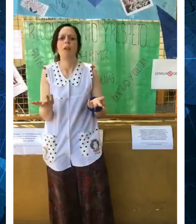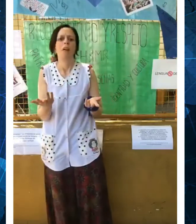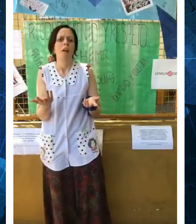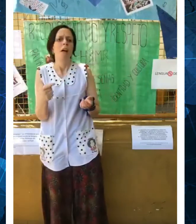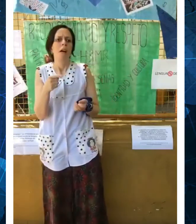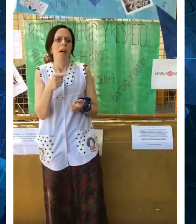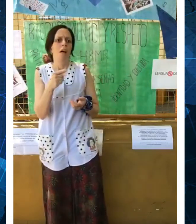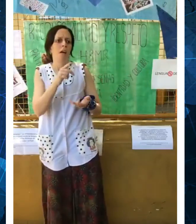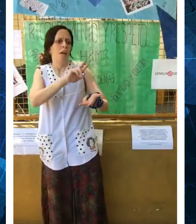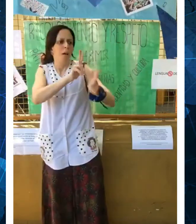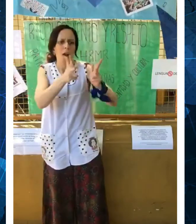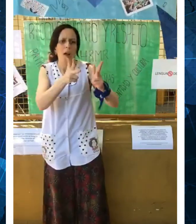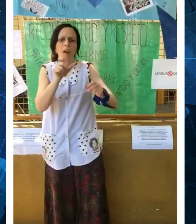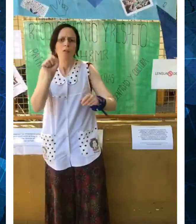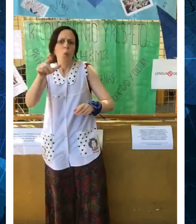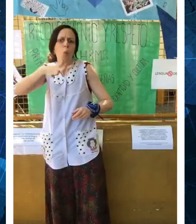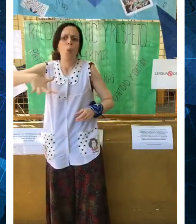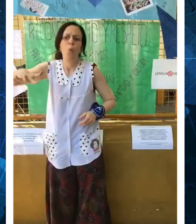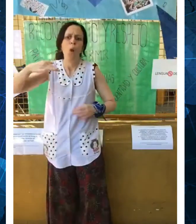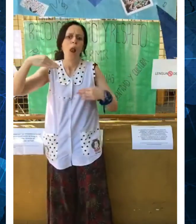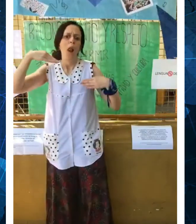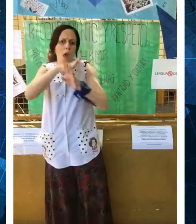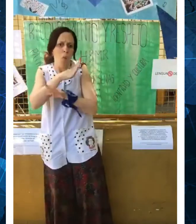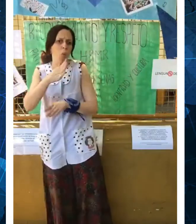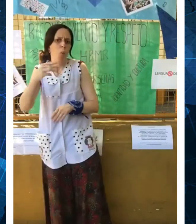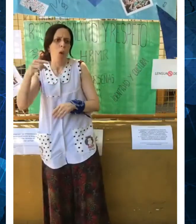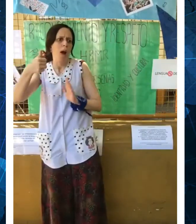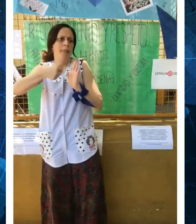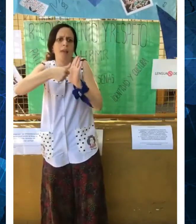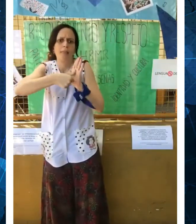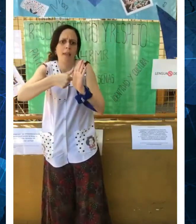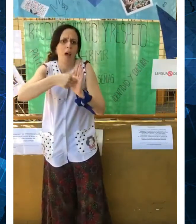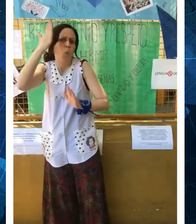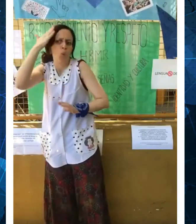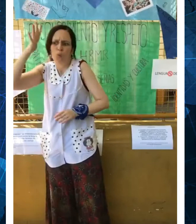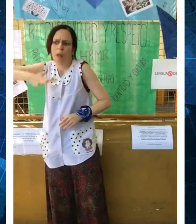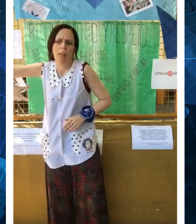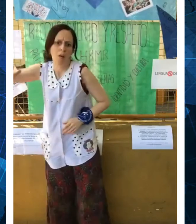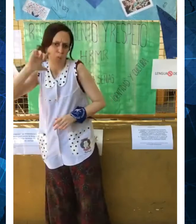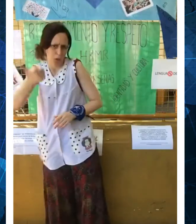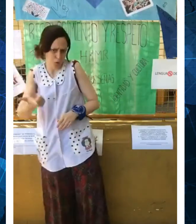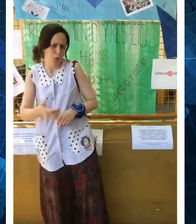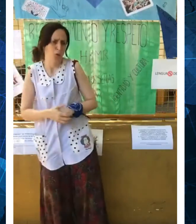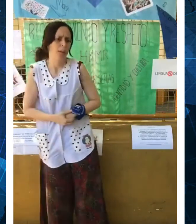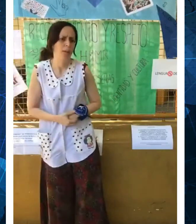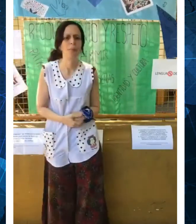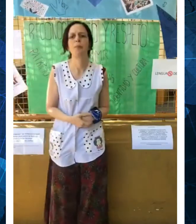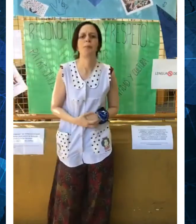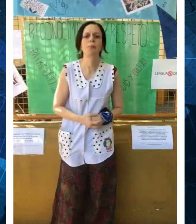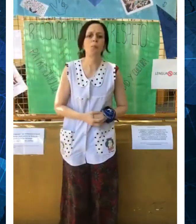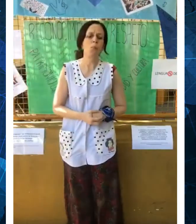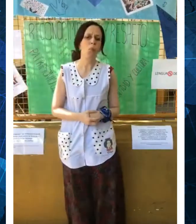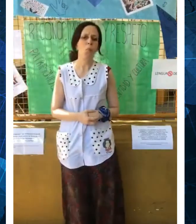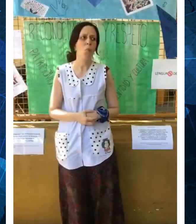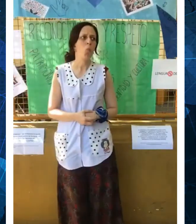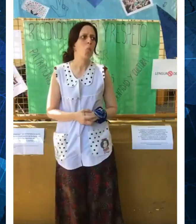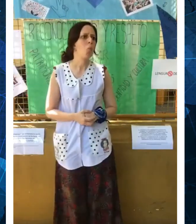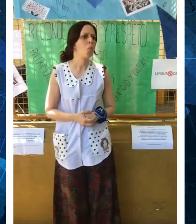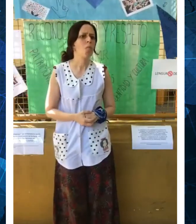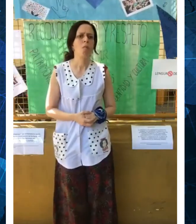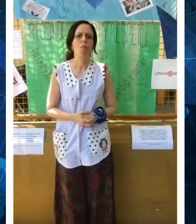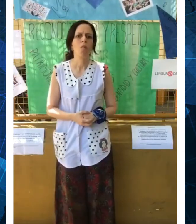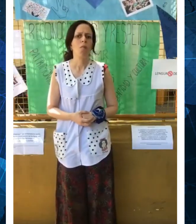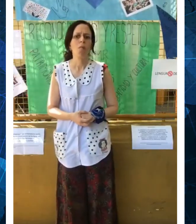como el idioma que transmite y construye el conocimiento, como el idioma de la cultura, de la identidad de las